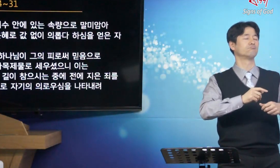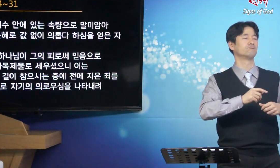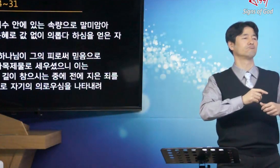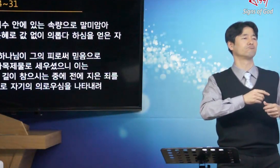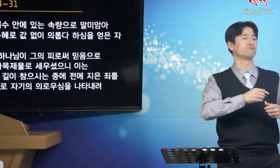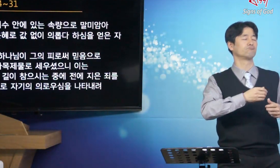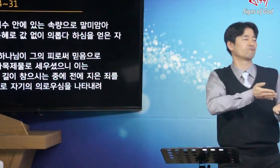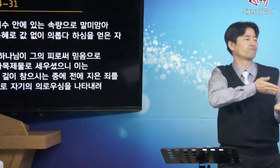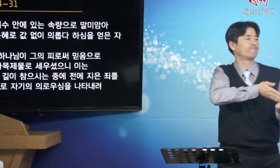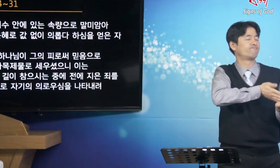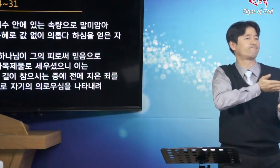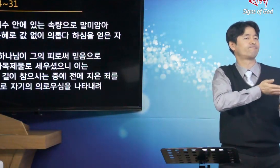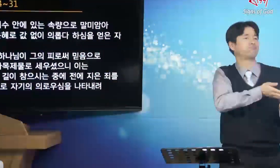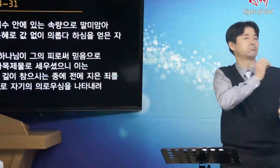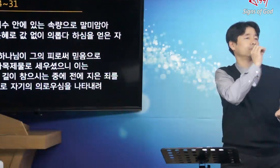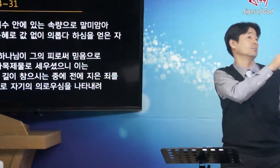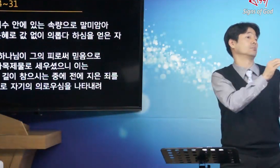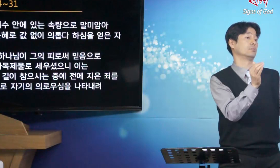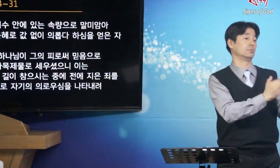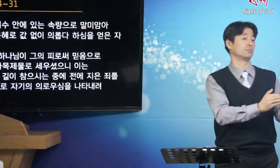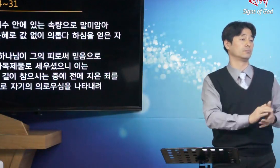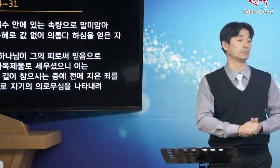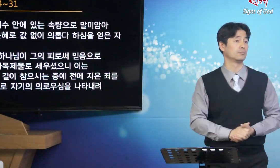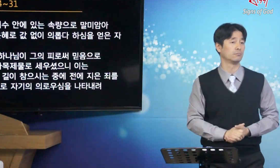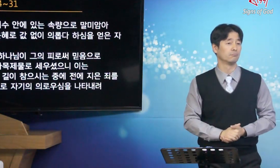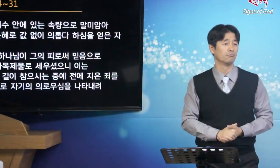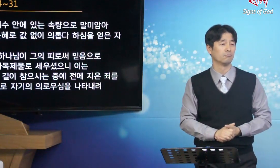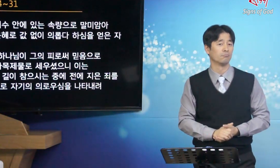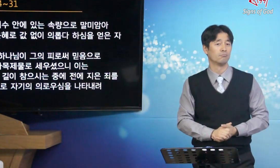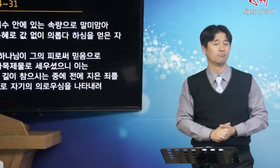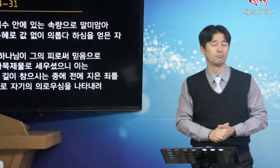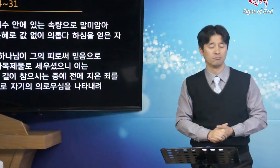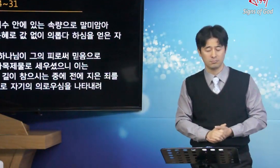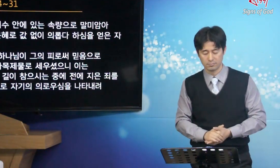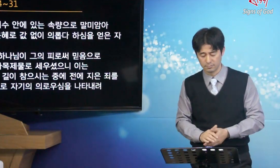바울이 그들의 모순된 것을 말했죠.